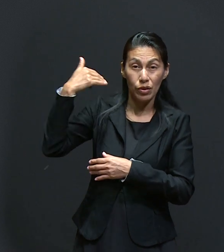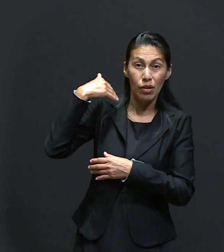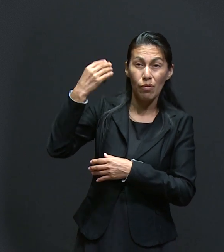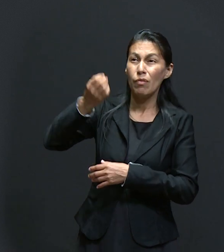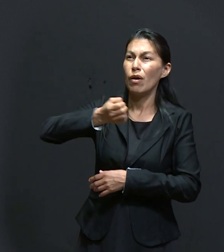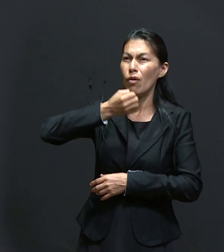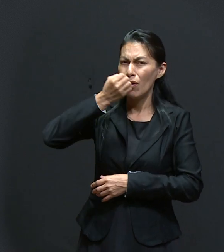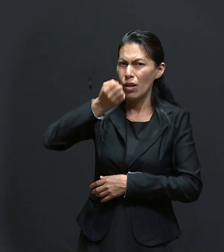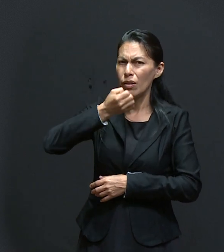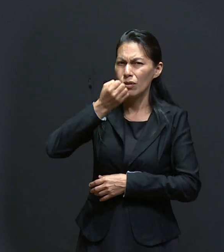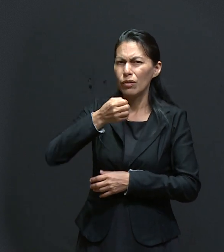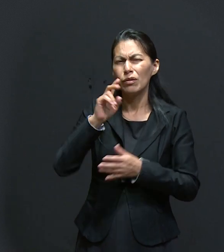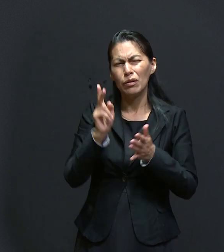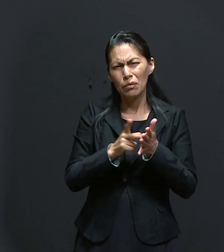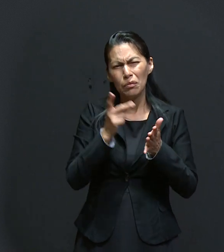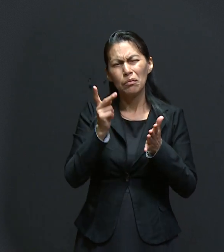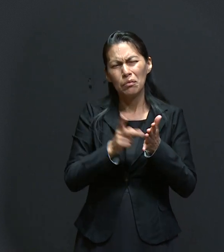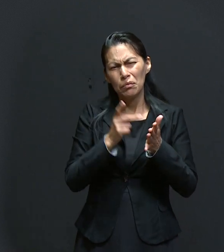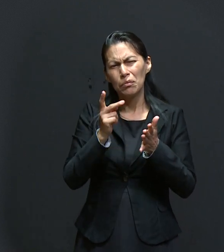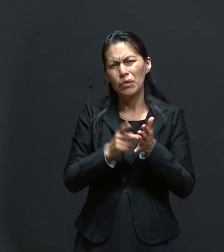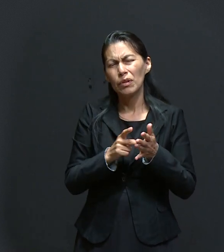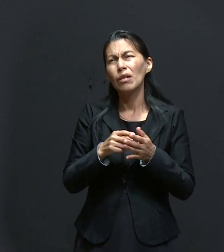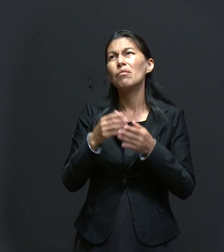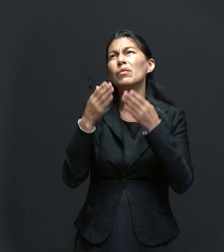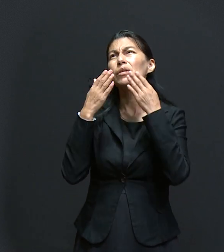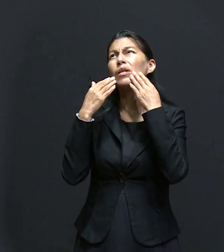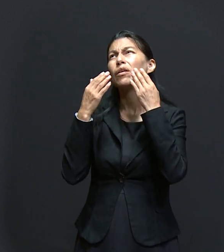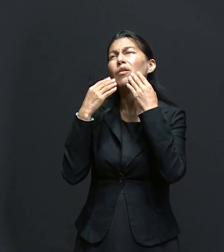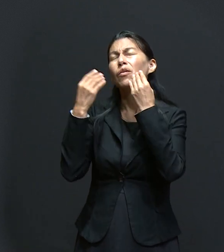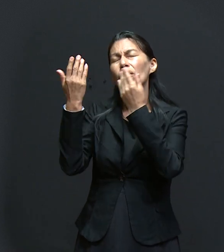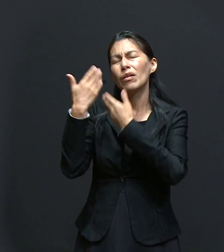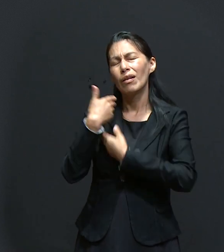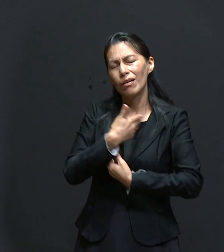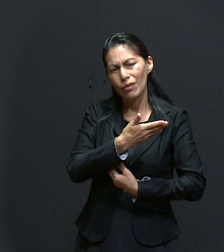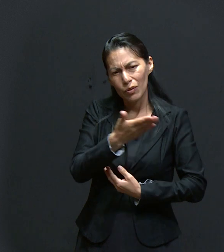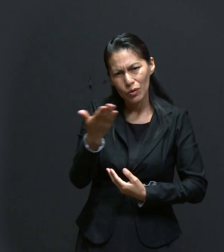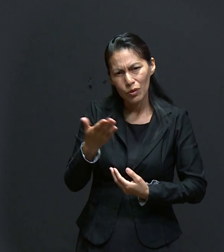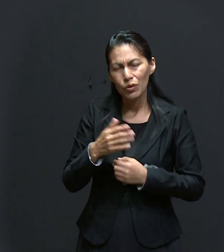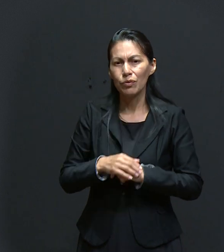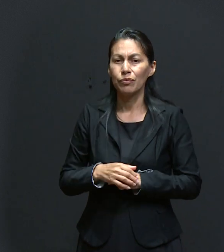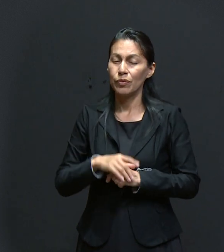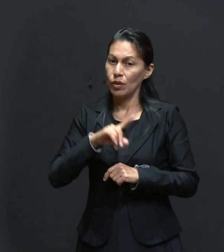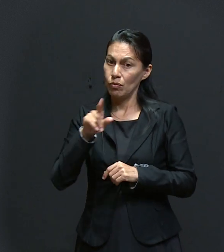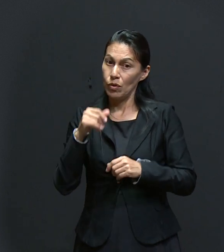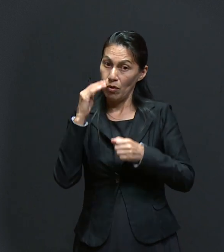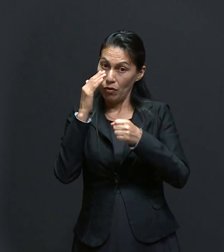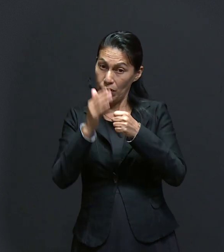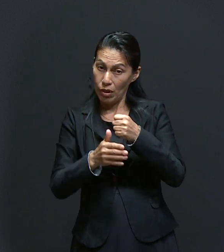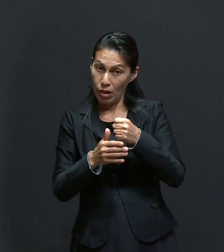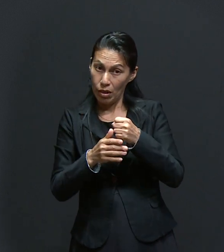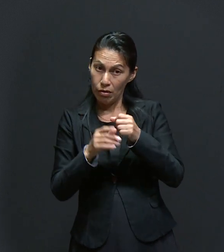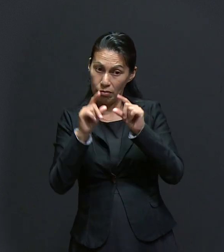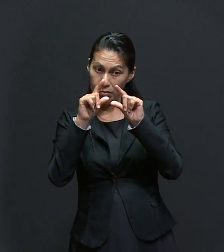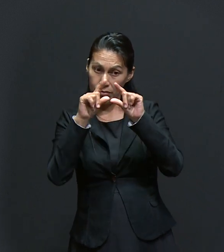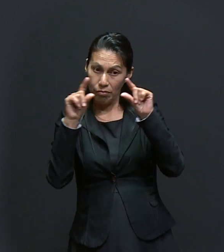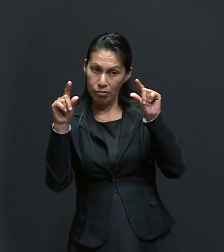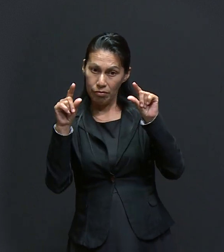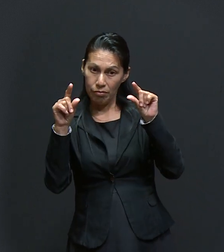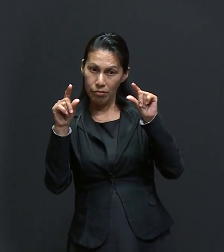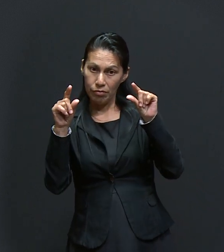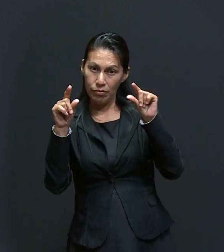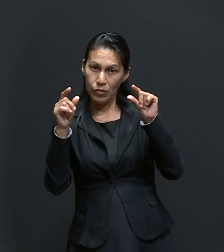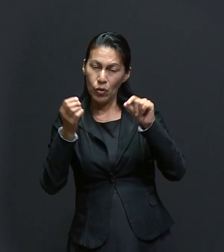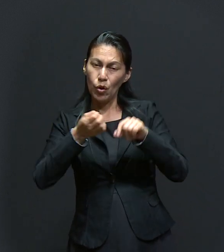oración y se repiten muchas veces y usted misericordia de nosotros al final de este canto pueden ver el